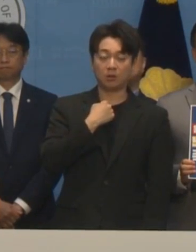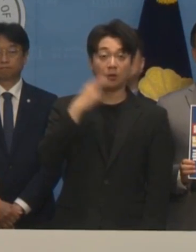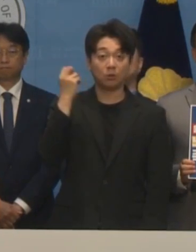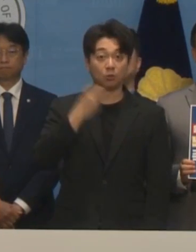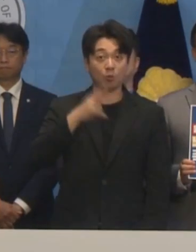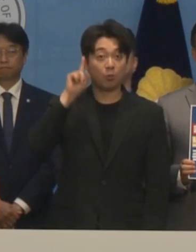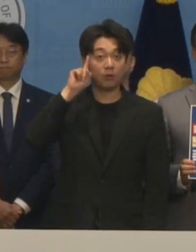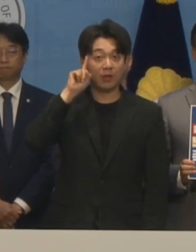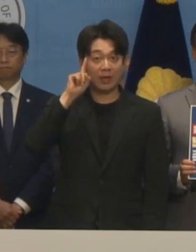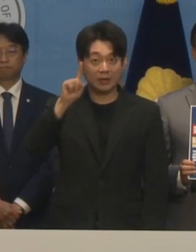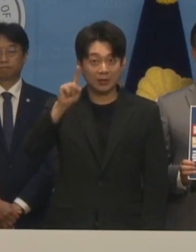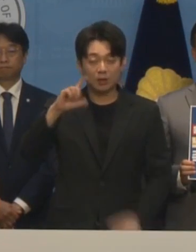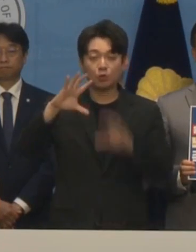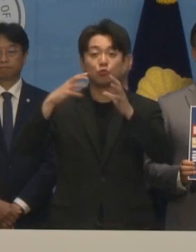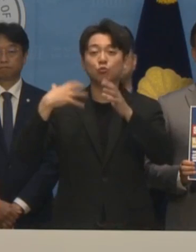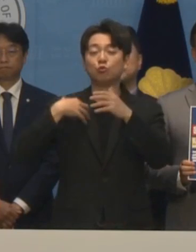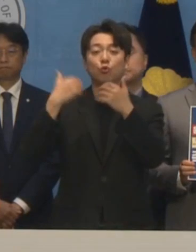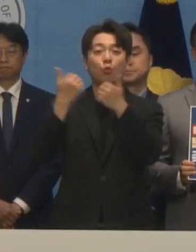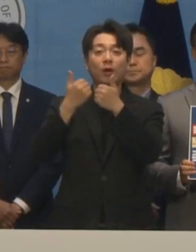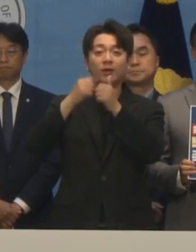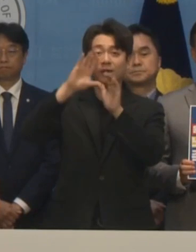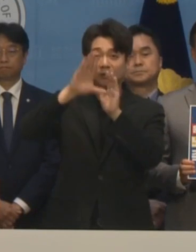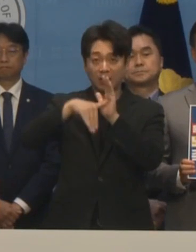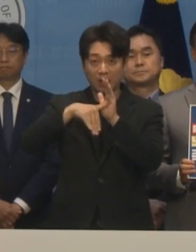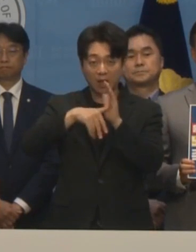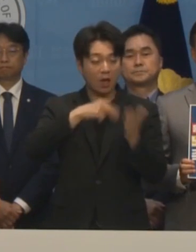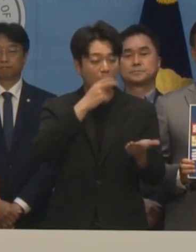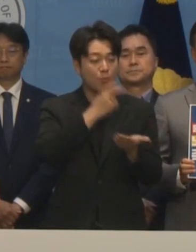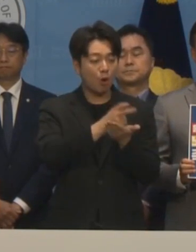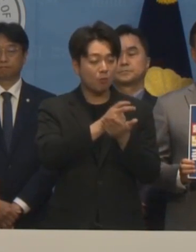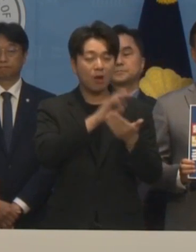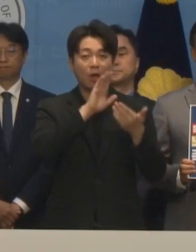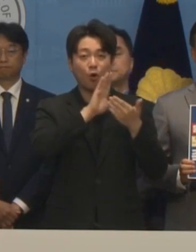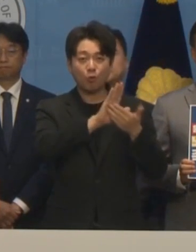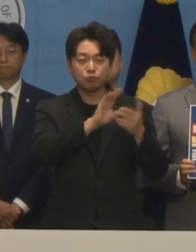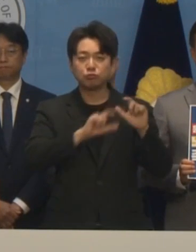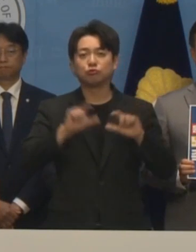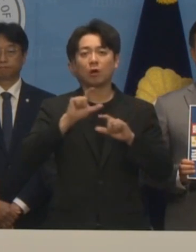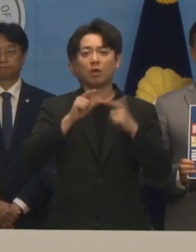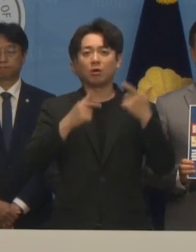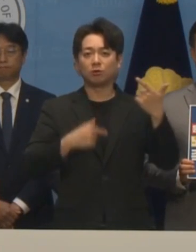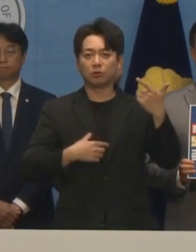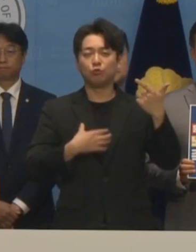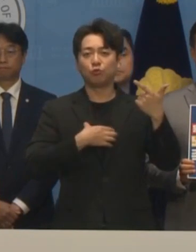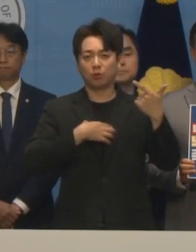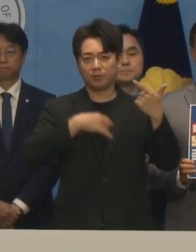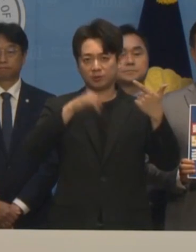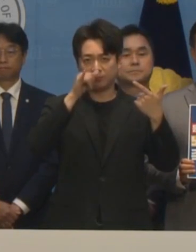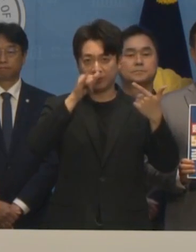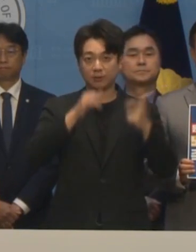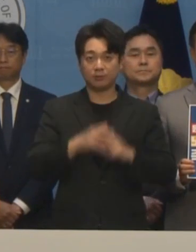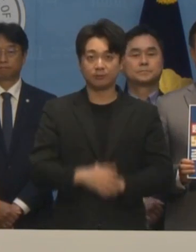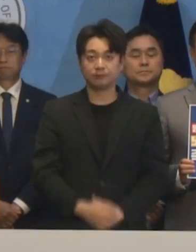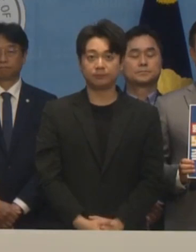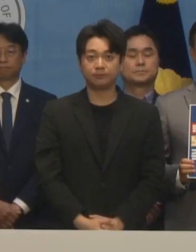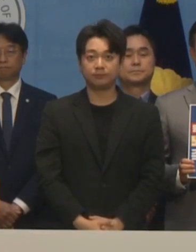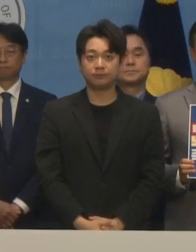내일 6개 법안이 거부권이 행사될 것으로 예고되고 있습니다. 국회를